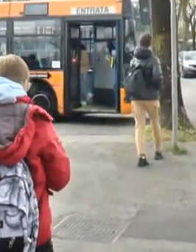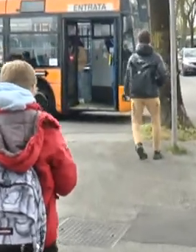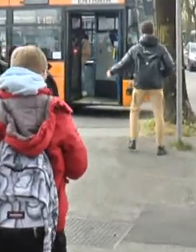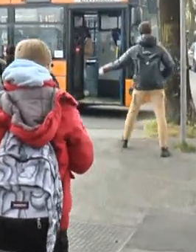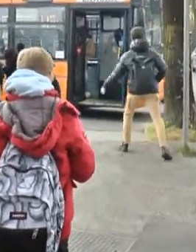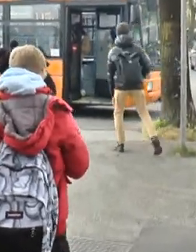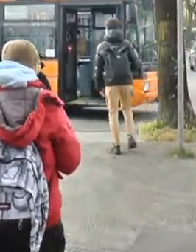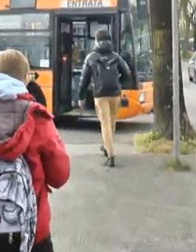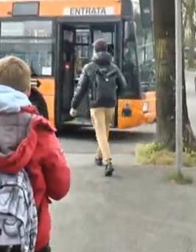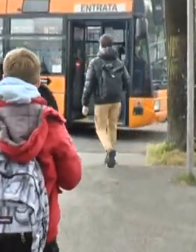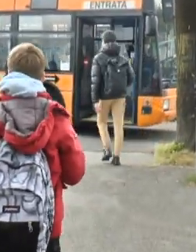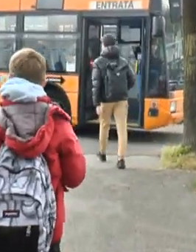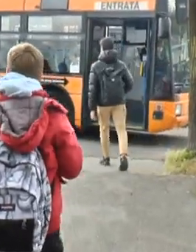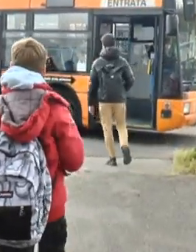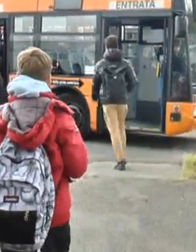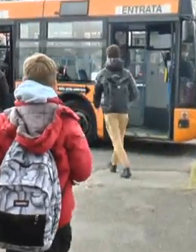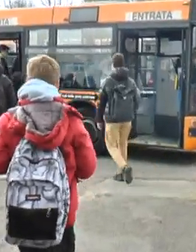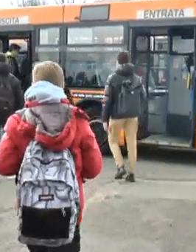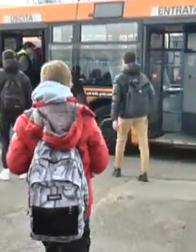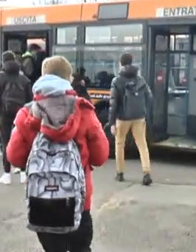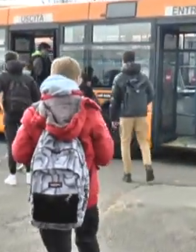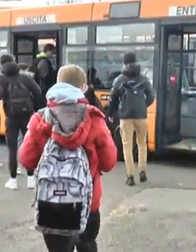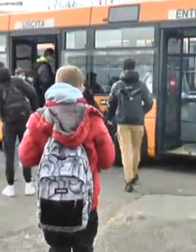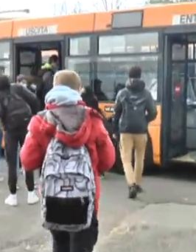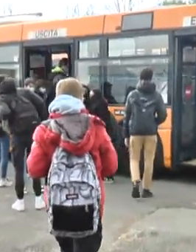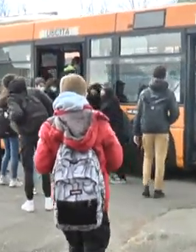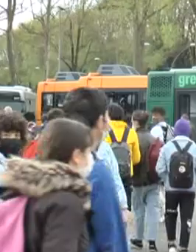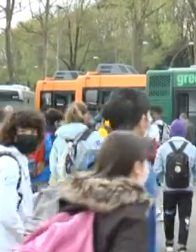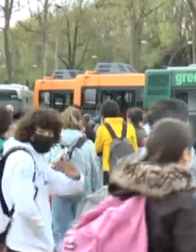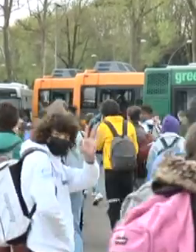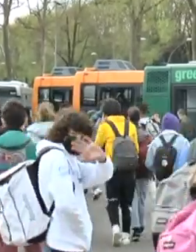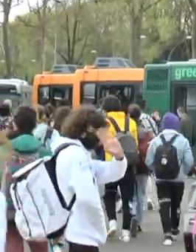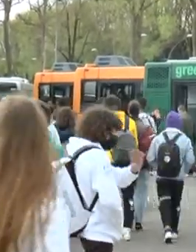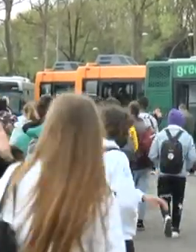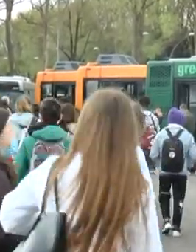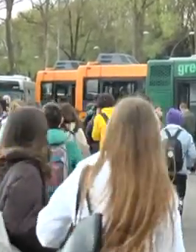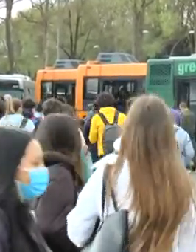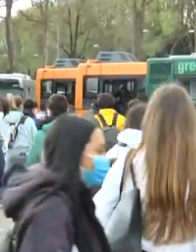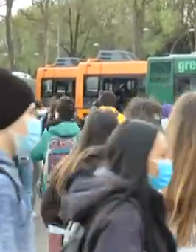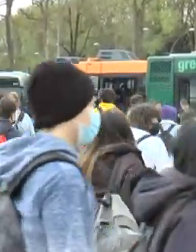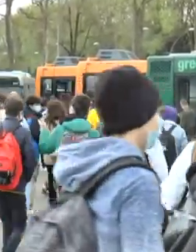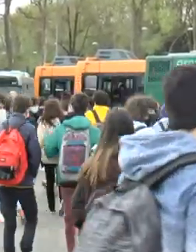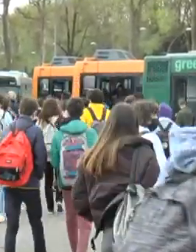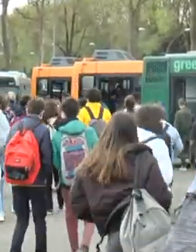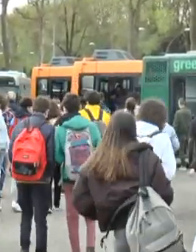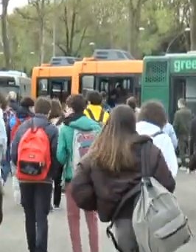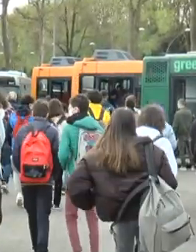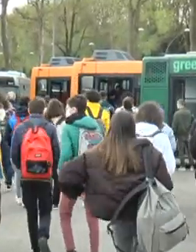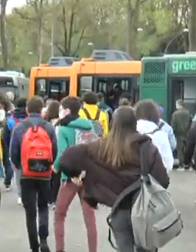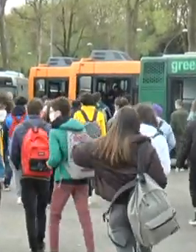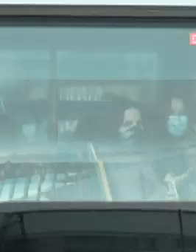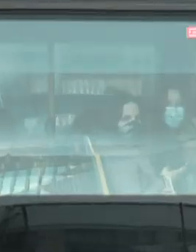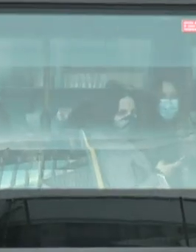coro di voci che chiede di rinviare l'apertura delle scuole si aggiunge ora anche il presidente della federazione nazionale degli ordini dei medici chirurghi